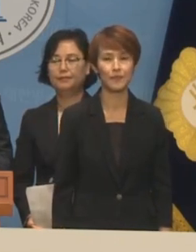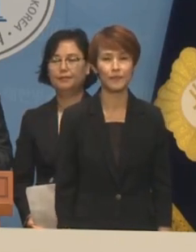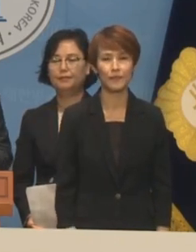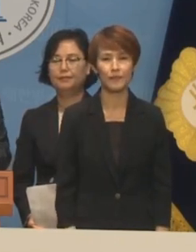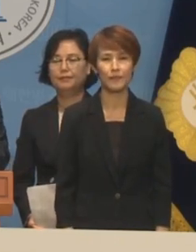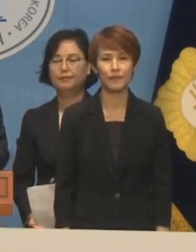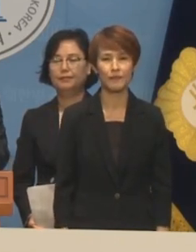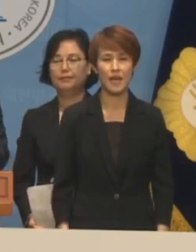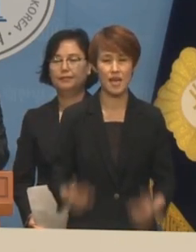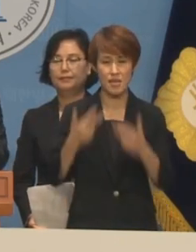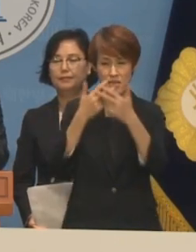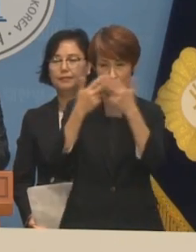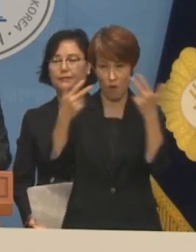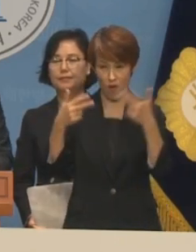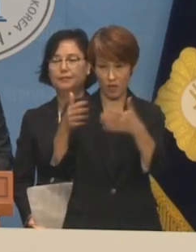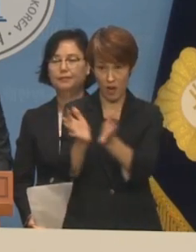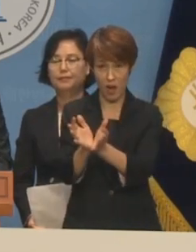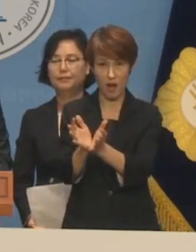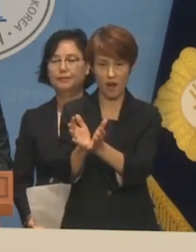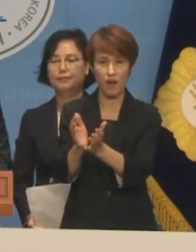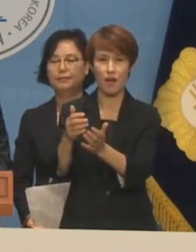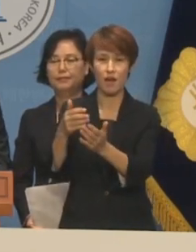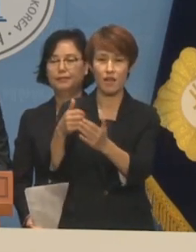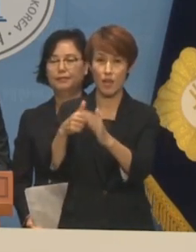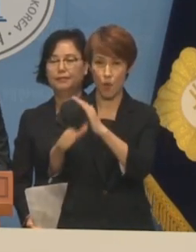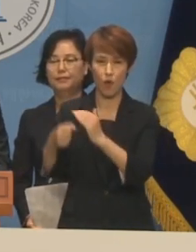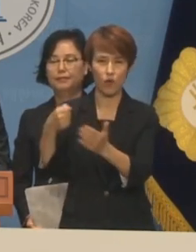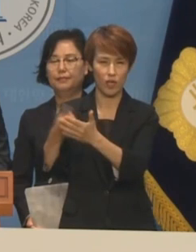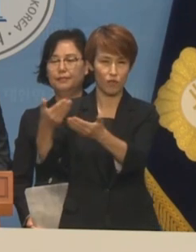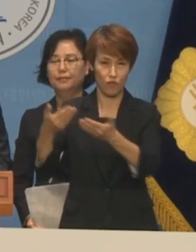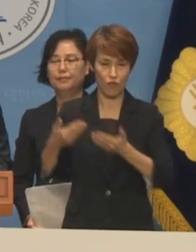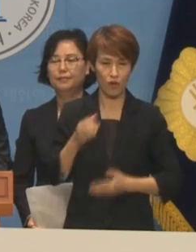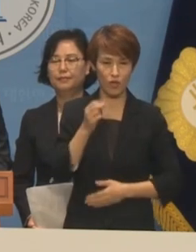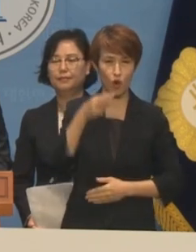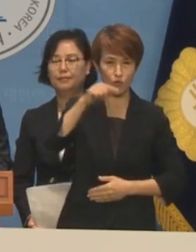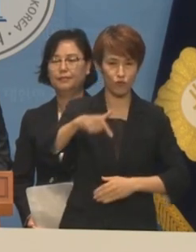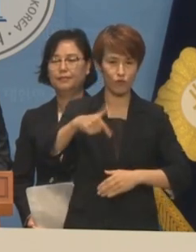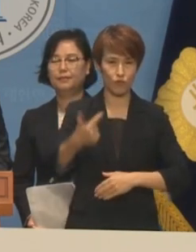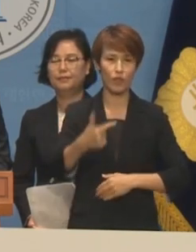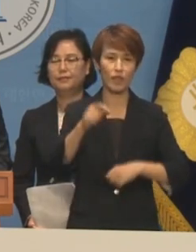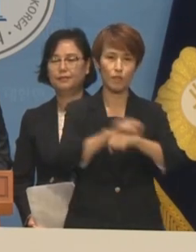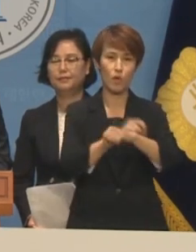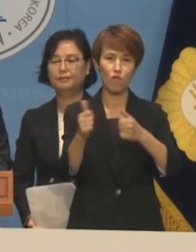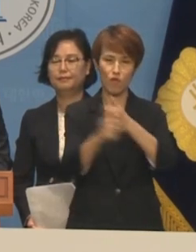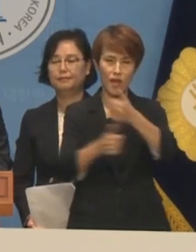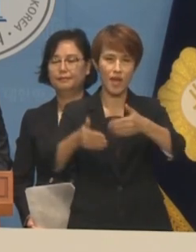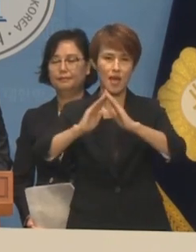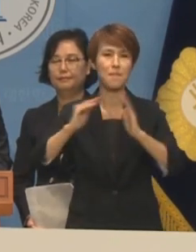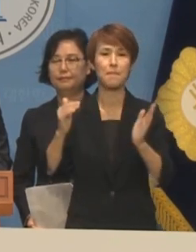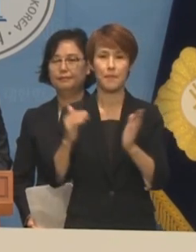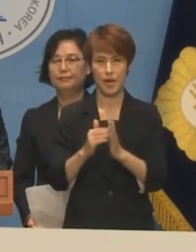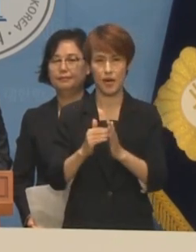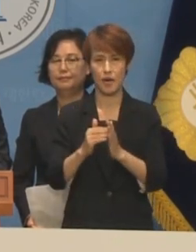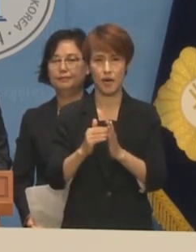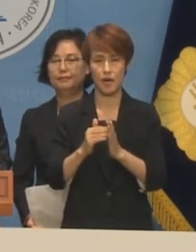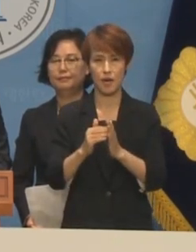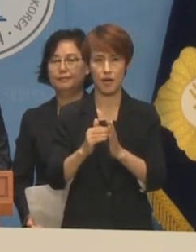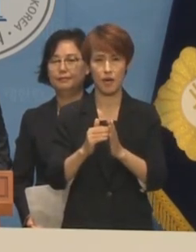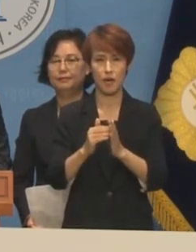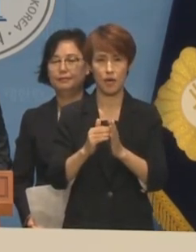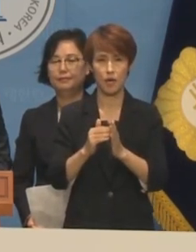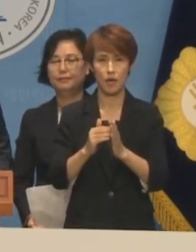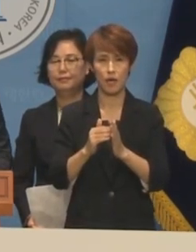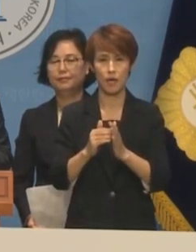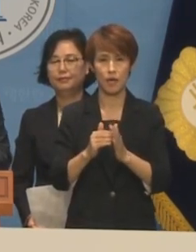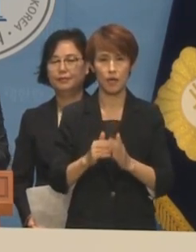이재명 당대표의 결단으로 당내 여순특위가 구성이 되었습니다마는 최근 들어서